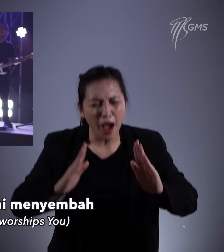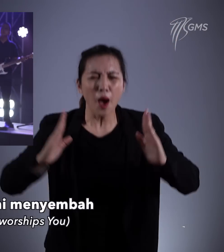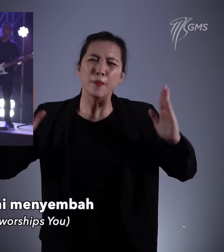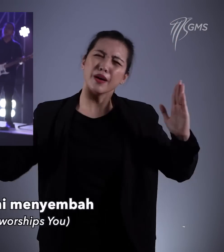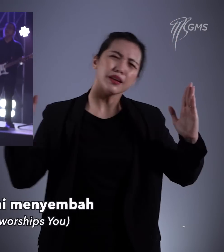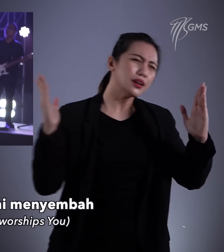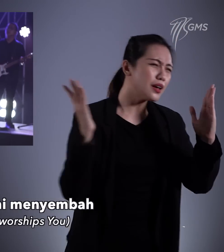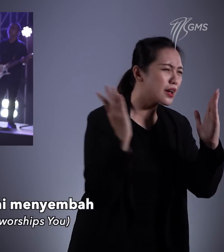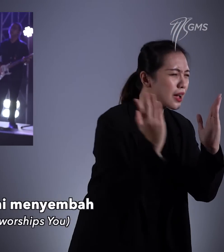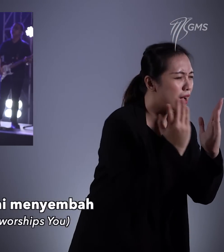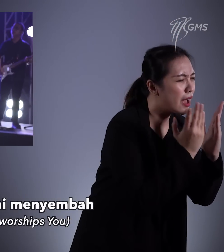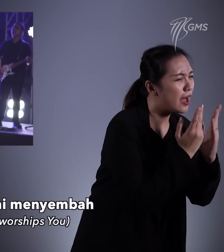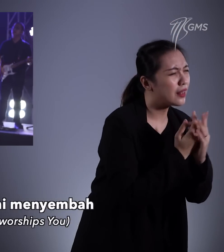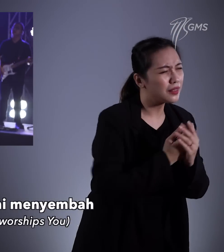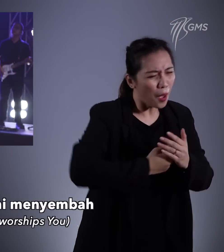mendekat,